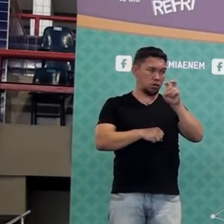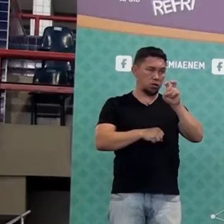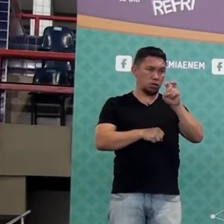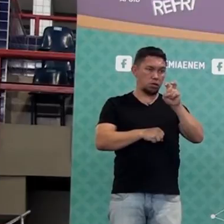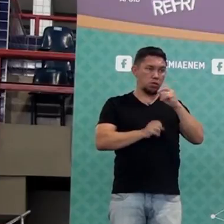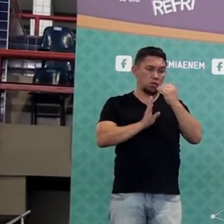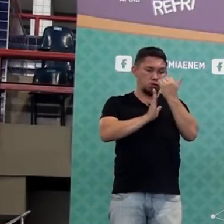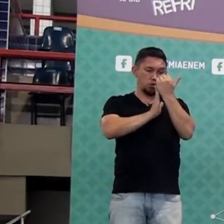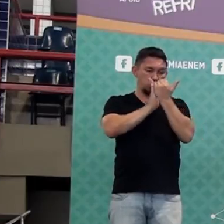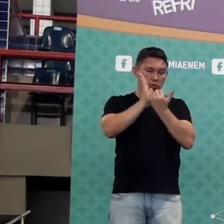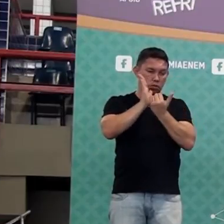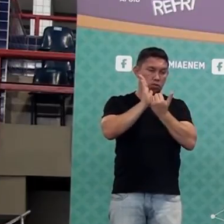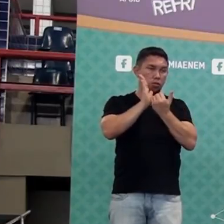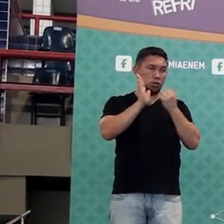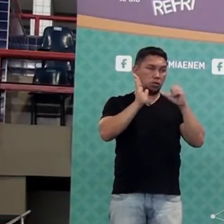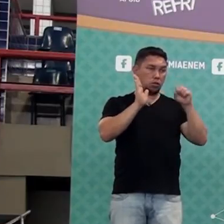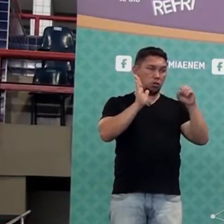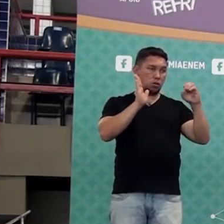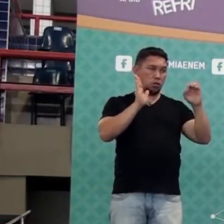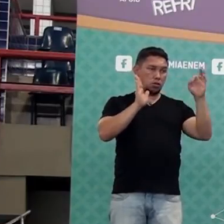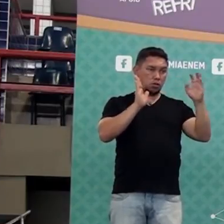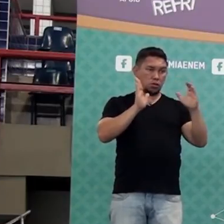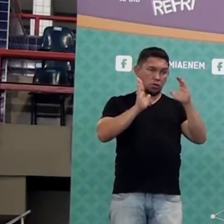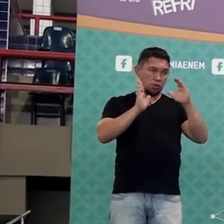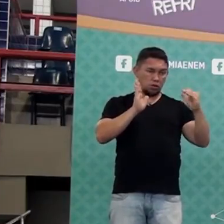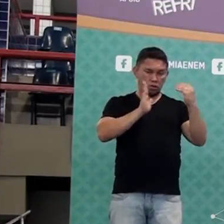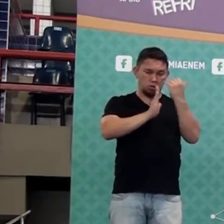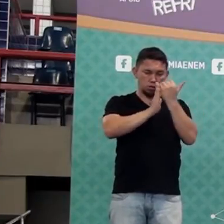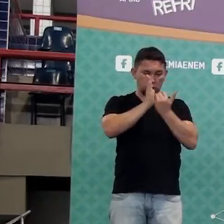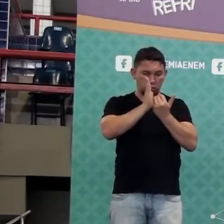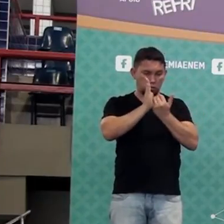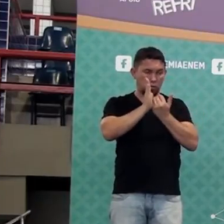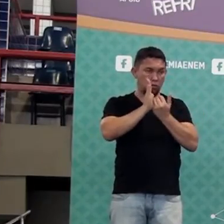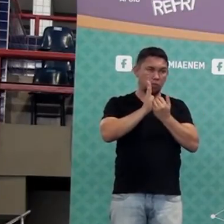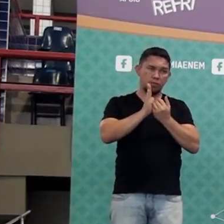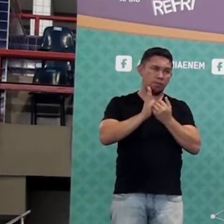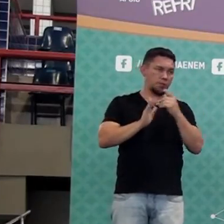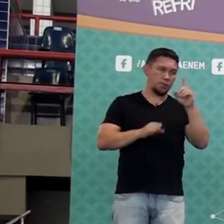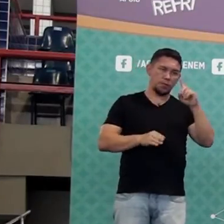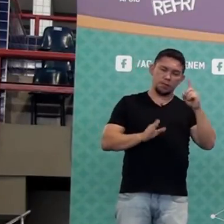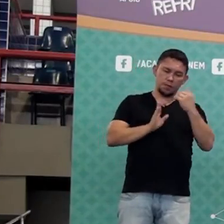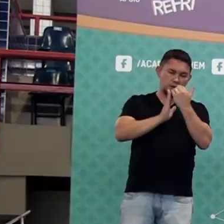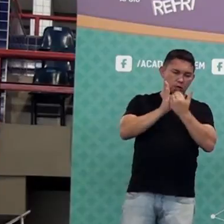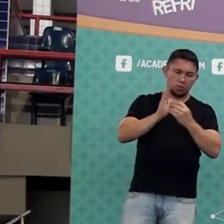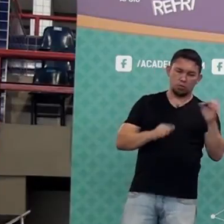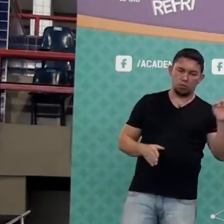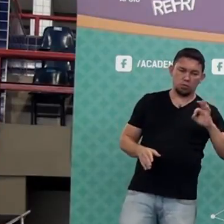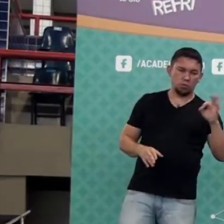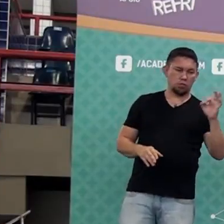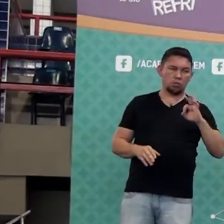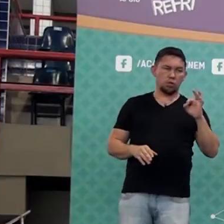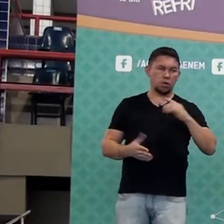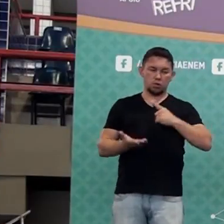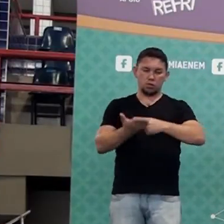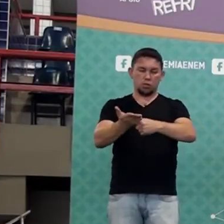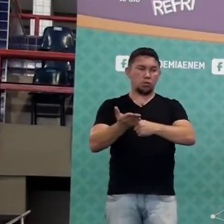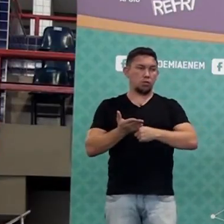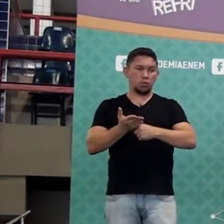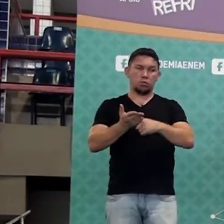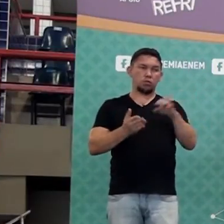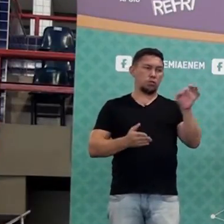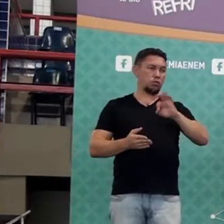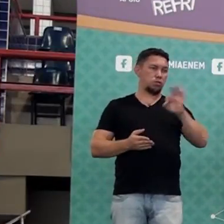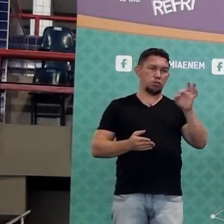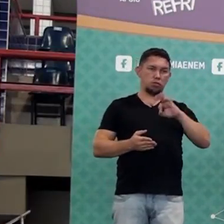arsenais nucleares numa quantidade de 80%. E eles não reduziram, eles não cumpriram a parte deles